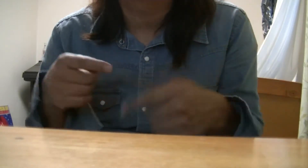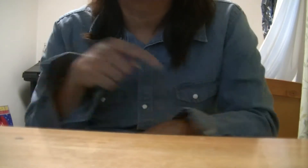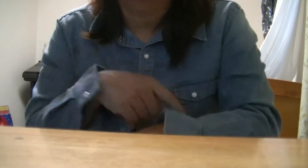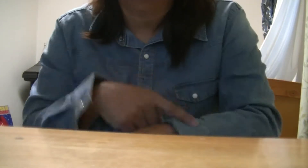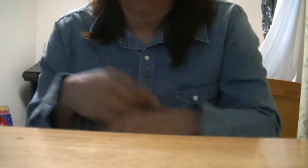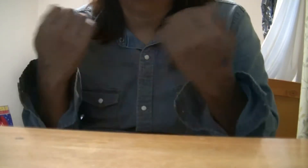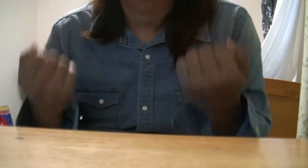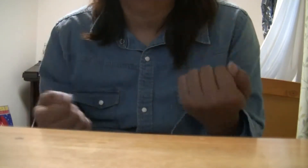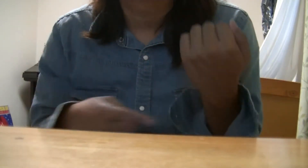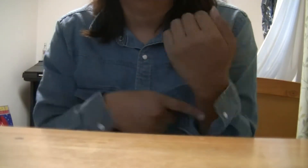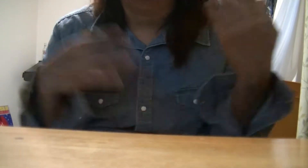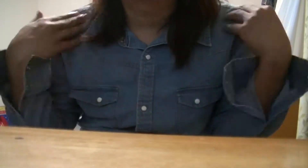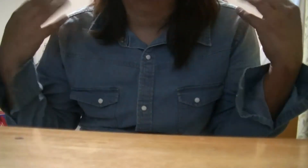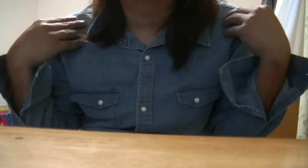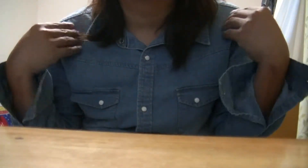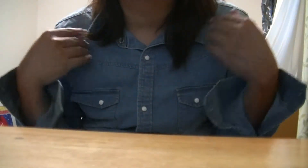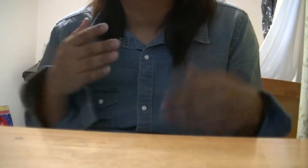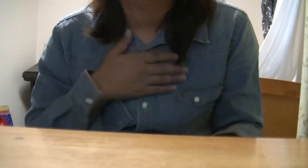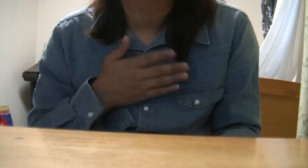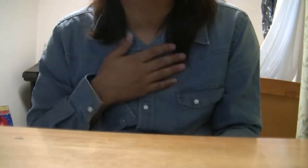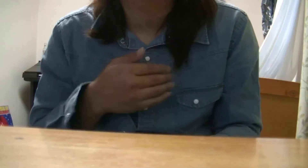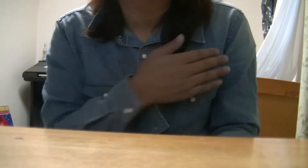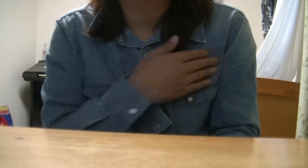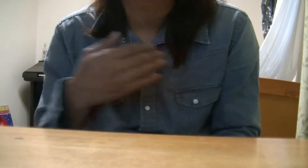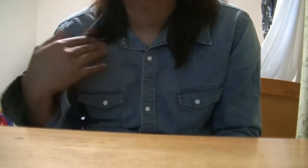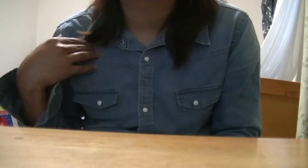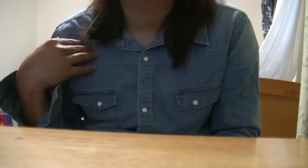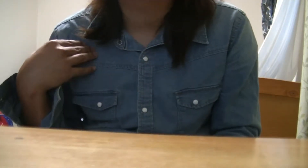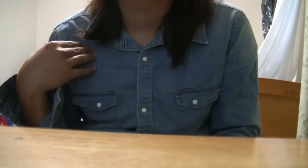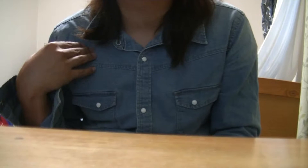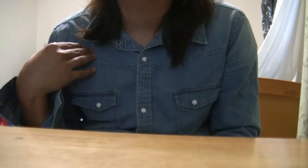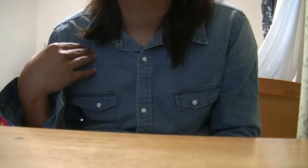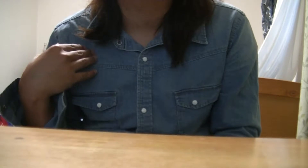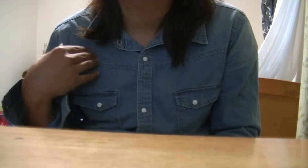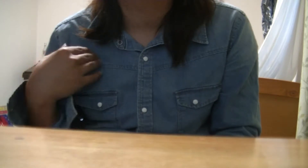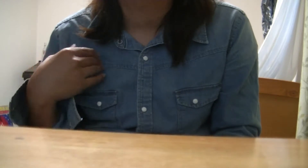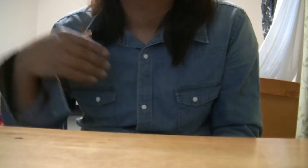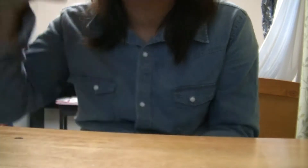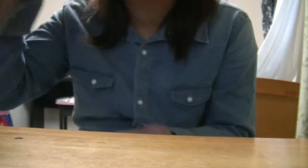のためにはまず自分ができることを渡すは最低限の能力です。